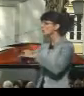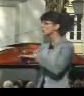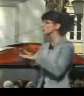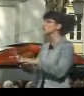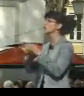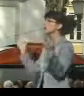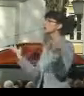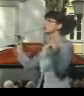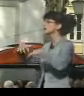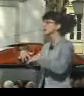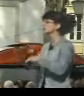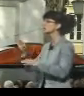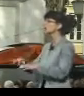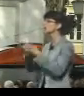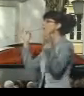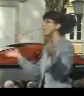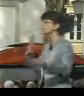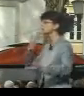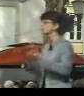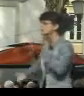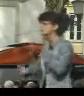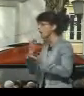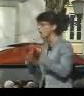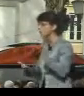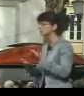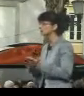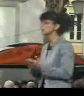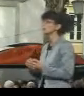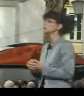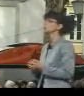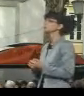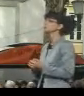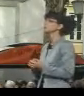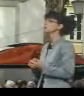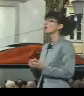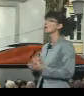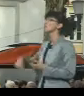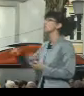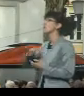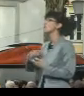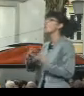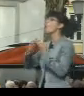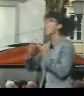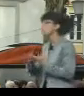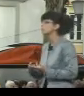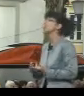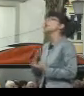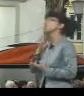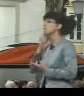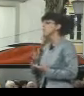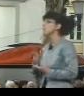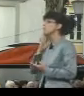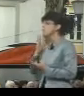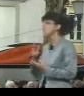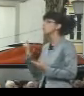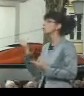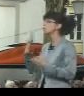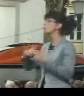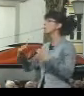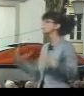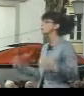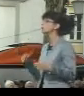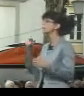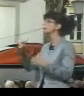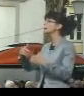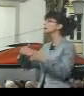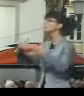na raznih sestankih in nam obljubljala našo slovensko morje, katero meji do